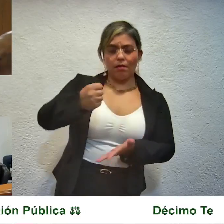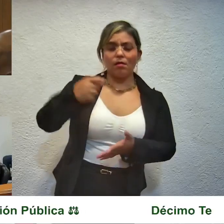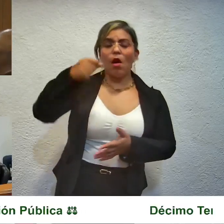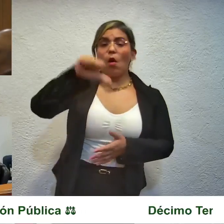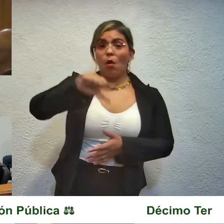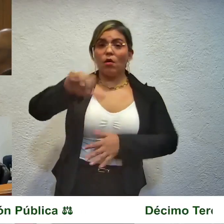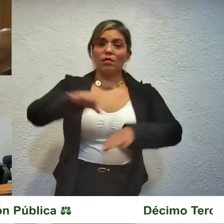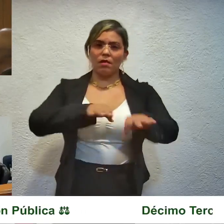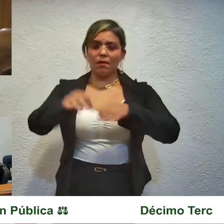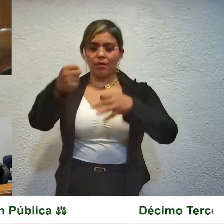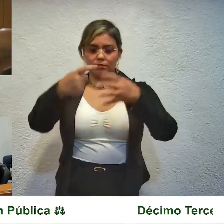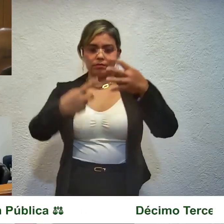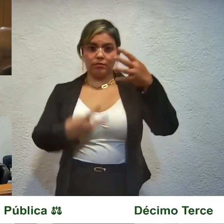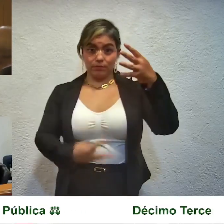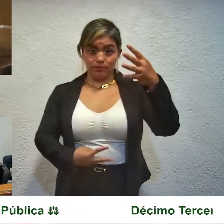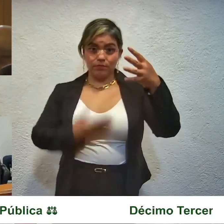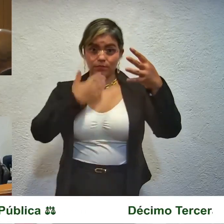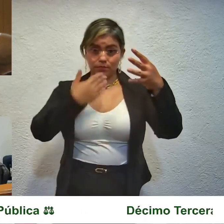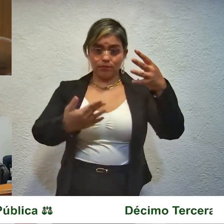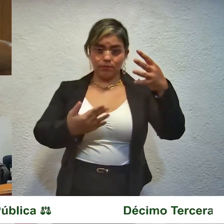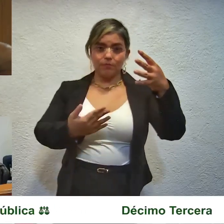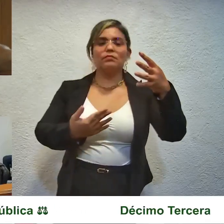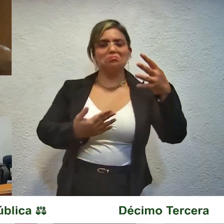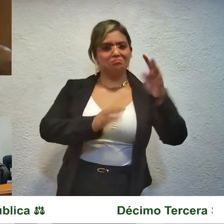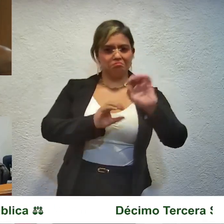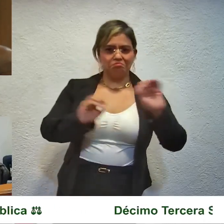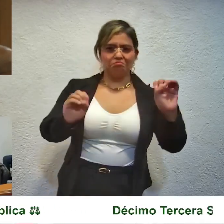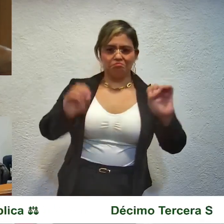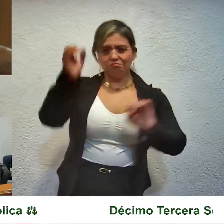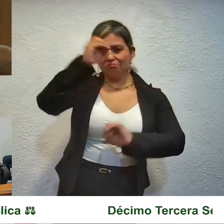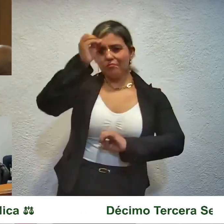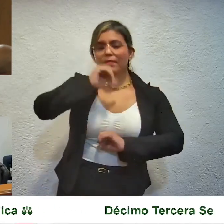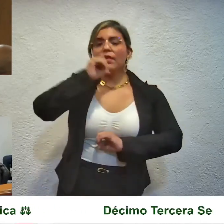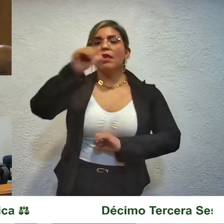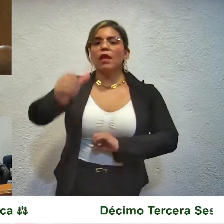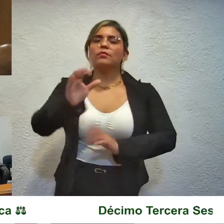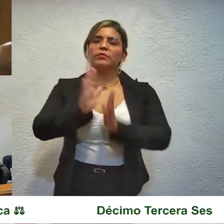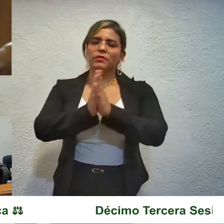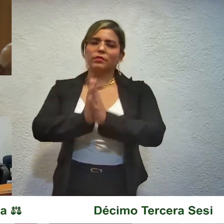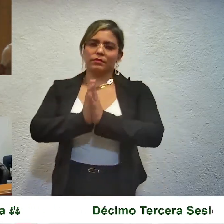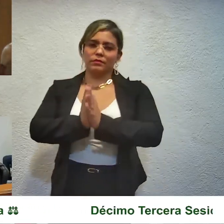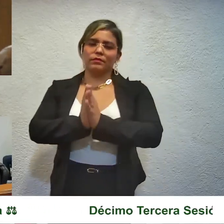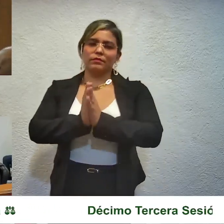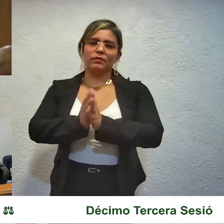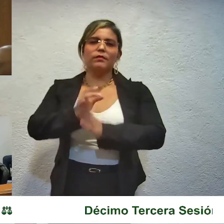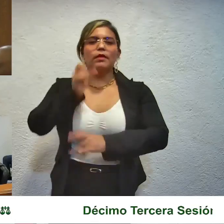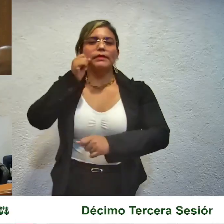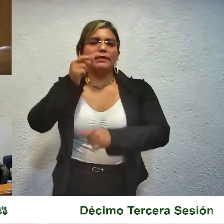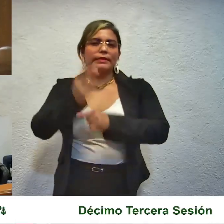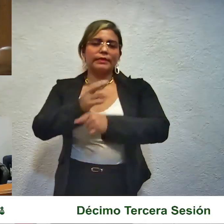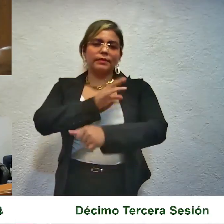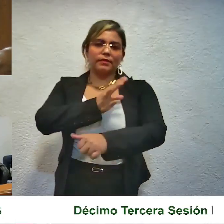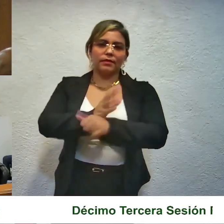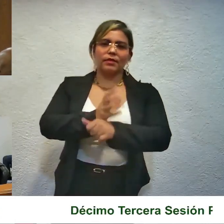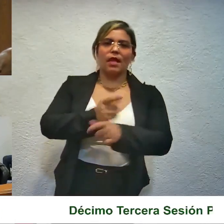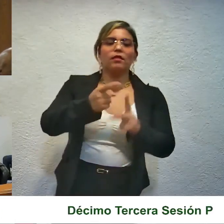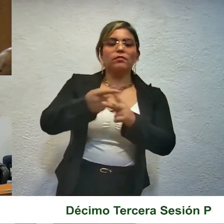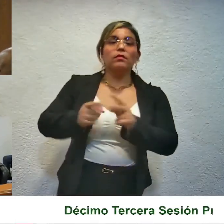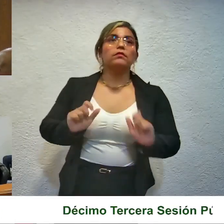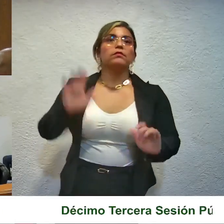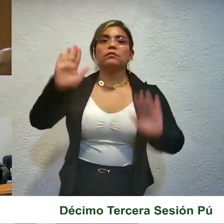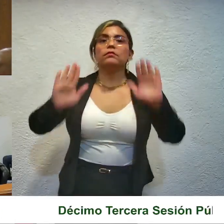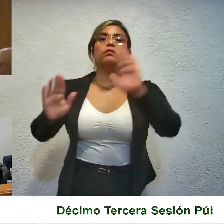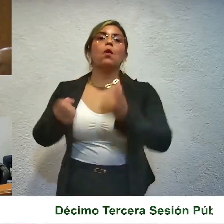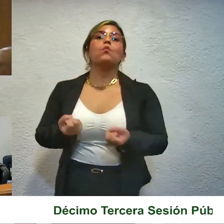presente sesión. No habiendo comentarios al respecto, secretario general, tome la votación, por favor. Con su autorización,